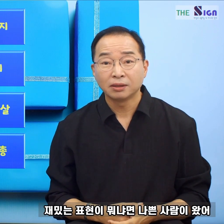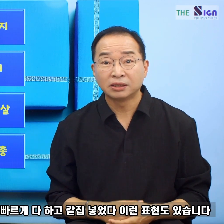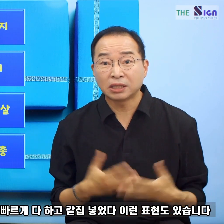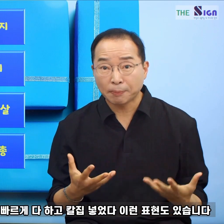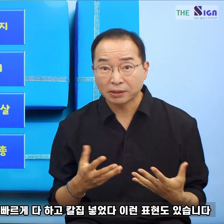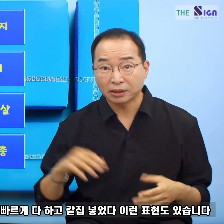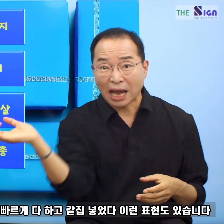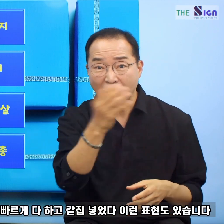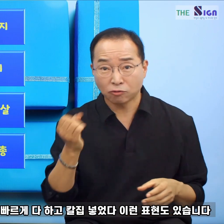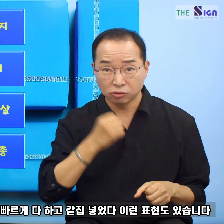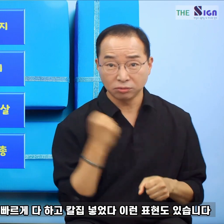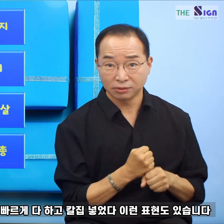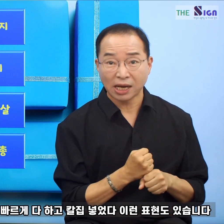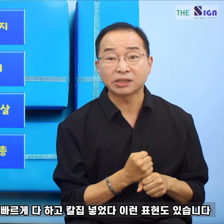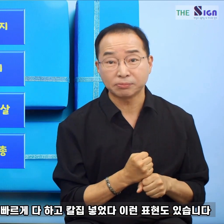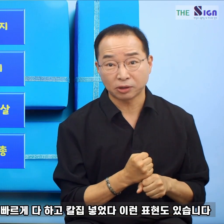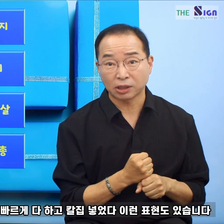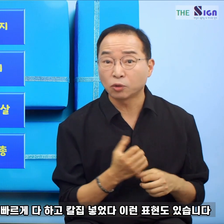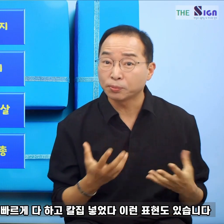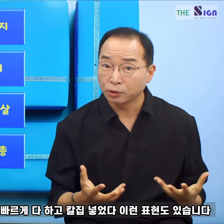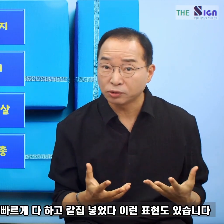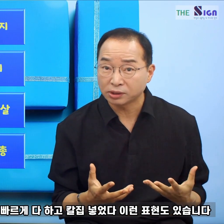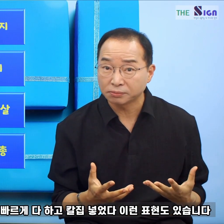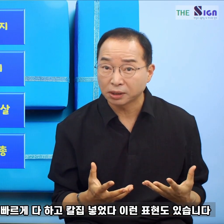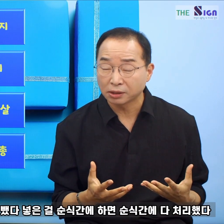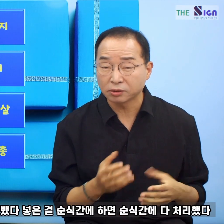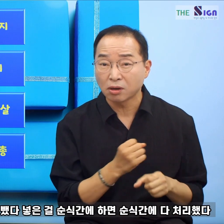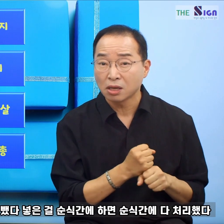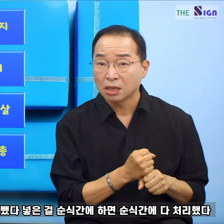그새 빠르게 다 하고 칼집 넣었다. 이런 표현도 있습니다. 그래서